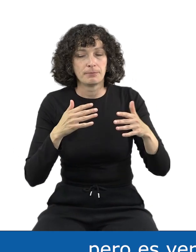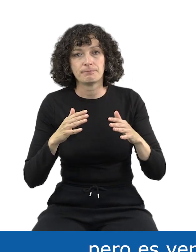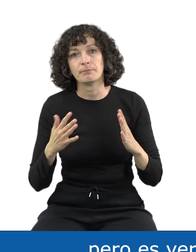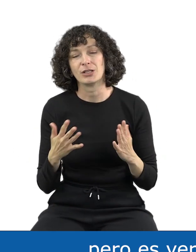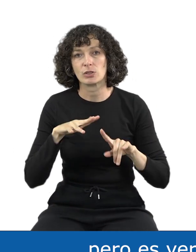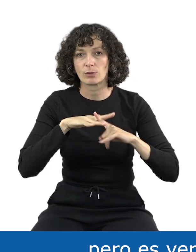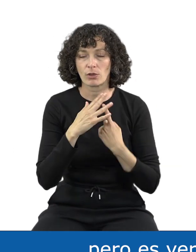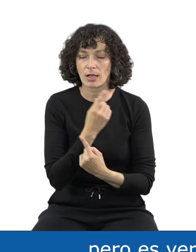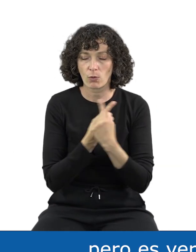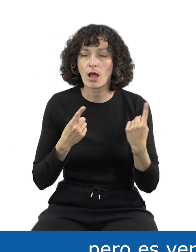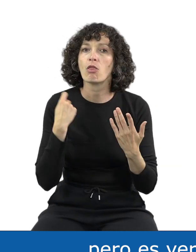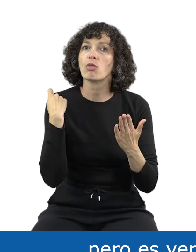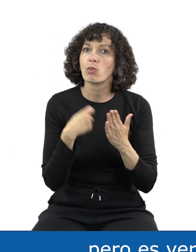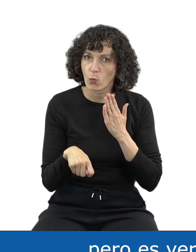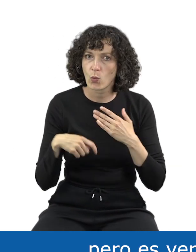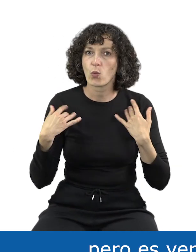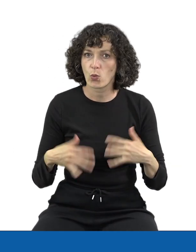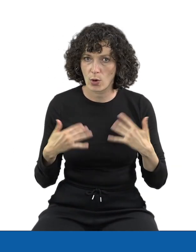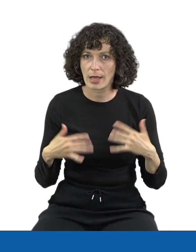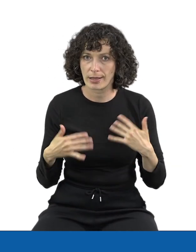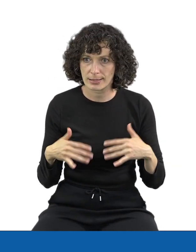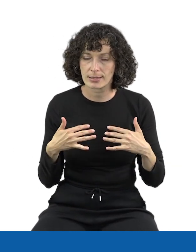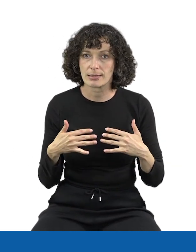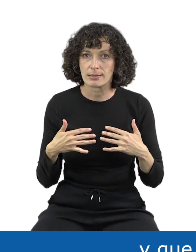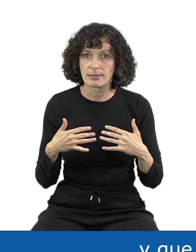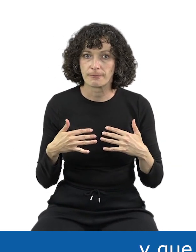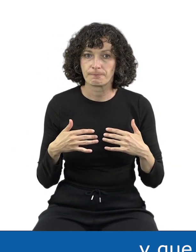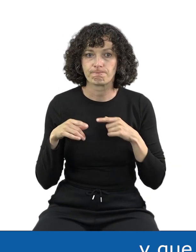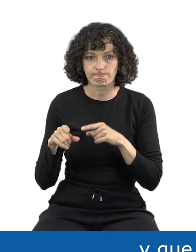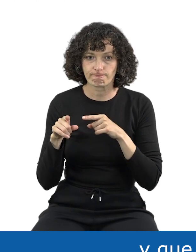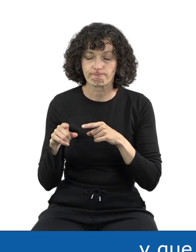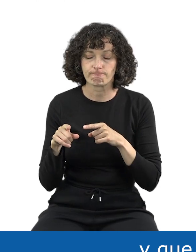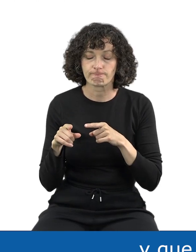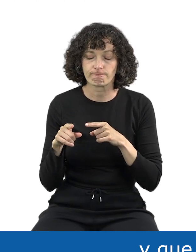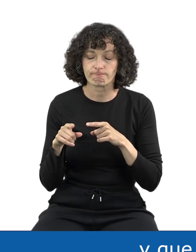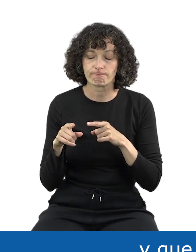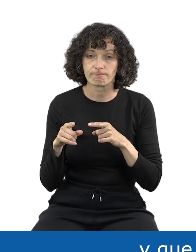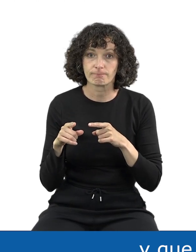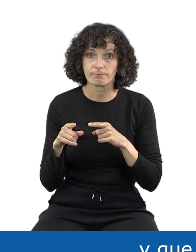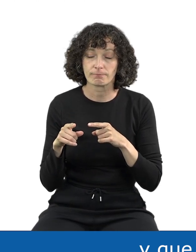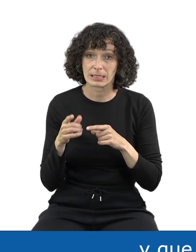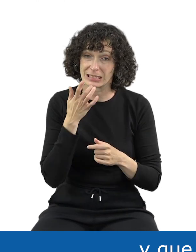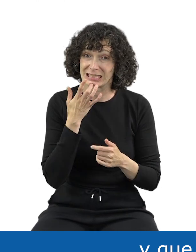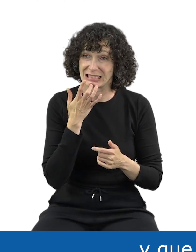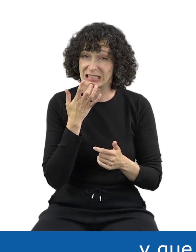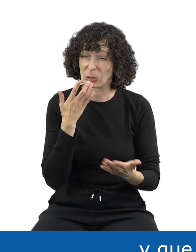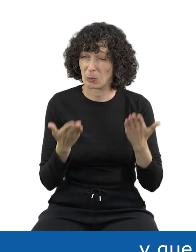vivido situaciones pues muy duras para ellos, y que les han afectado muchísimo más, yo creo,